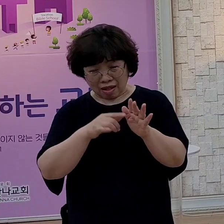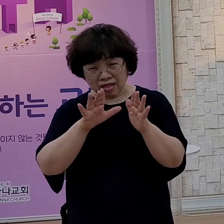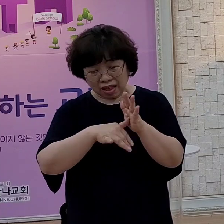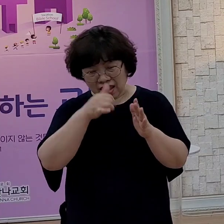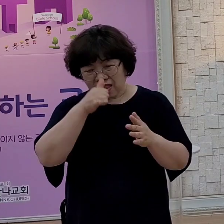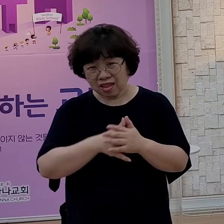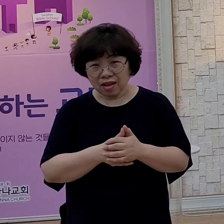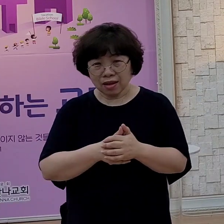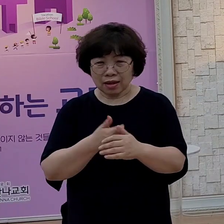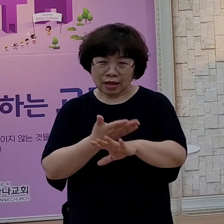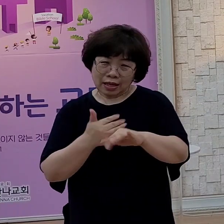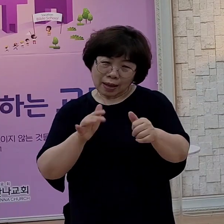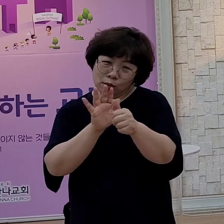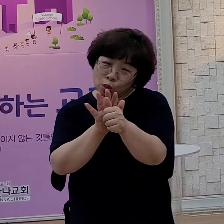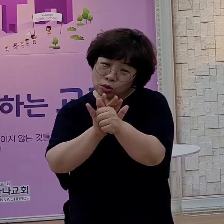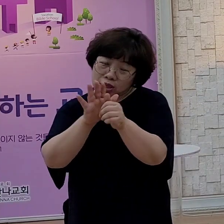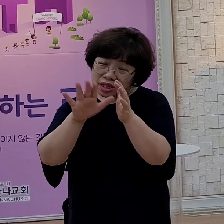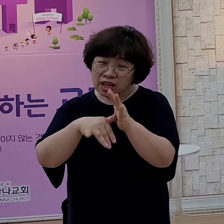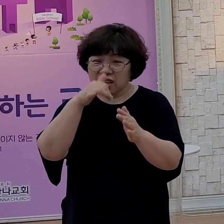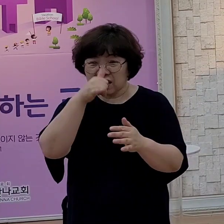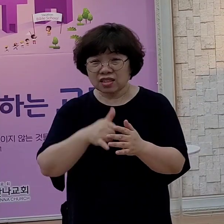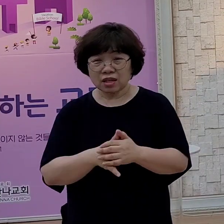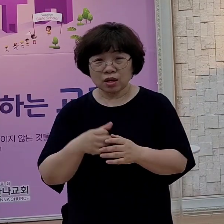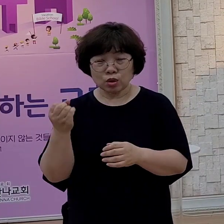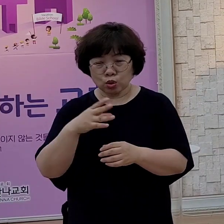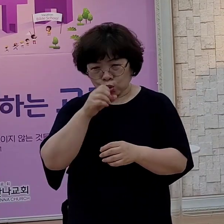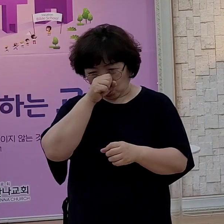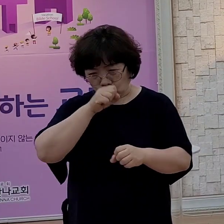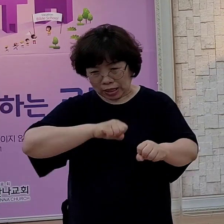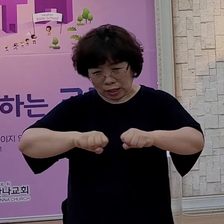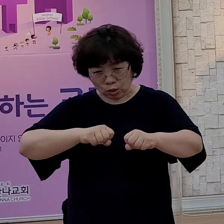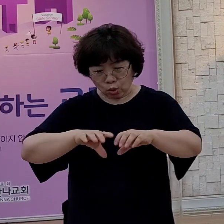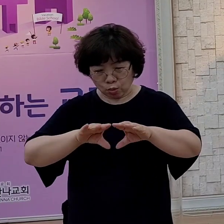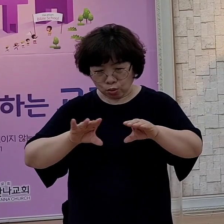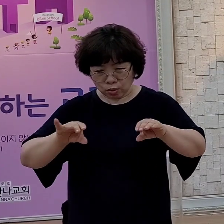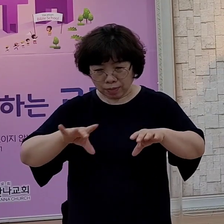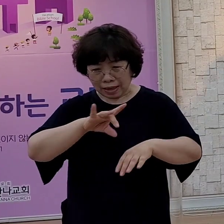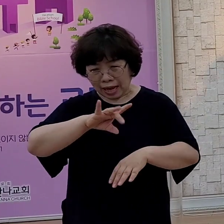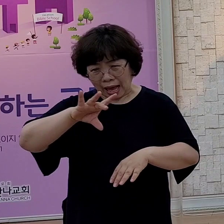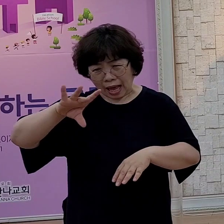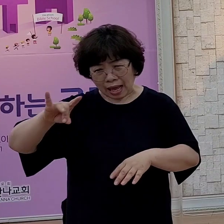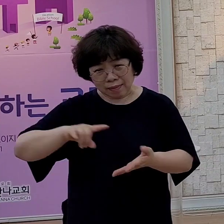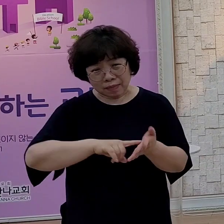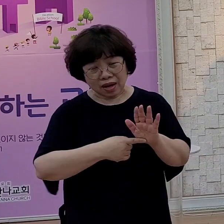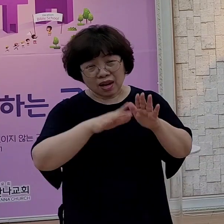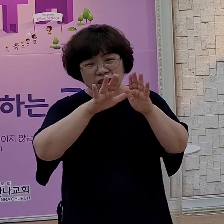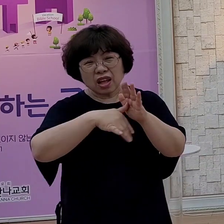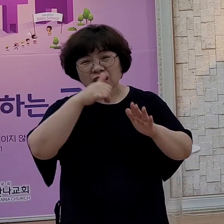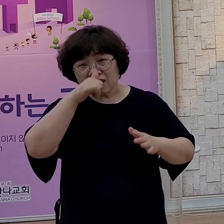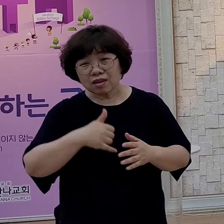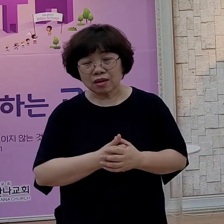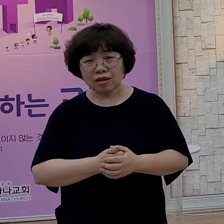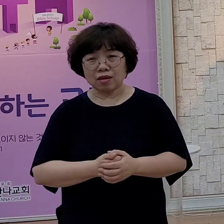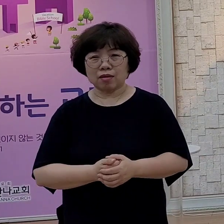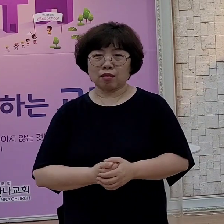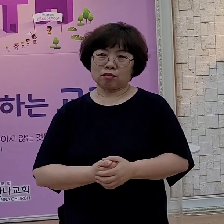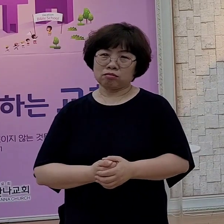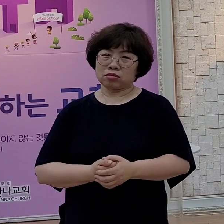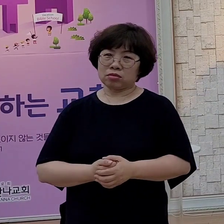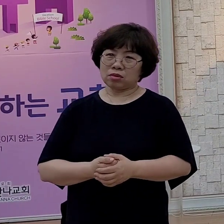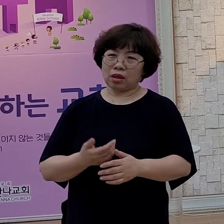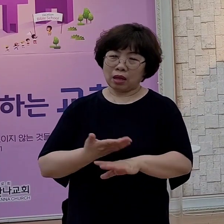남을 돕고 어려울 때, 그죠? 그리고 선행, 그리고 뭐 온유함, 막 이상하게 막